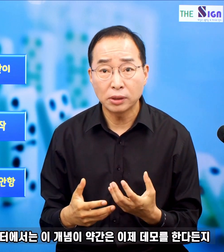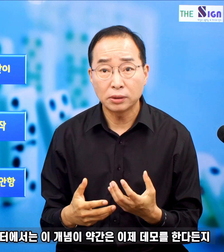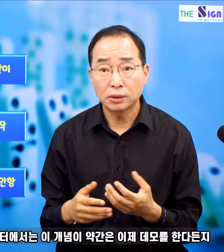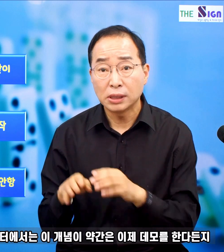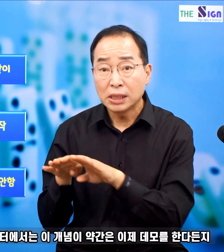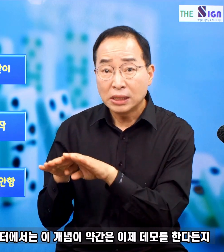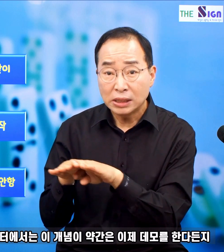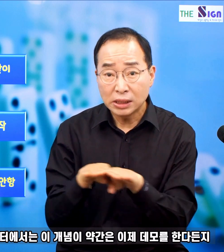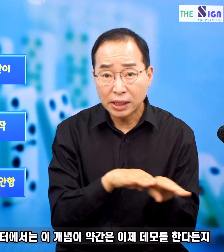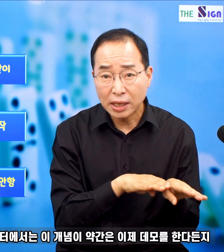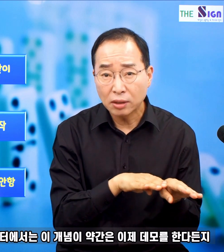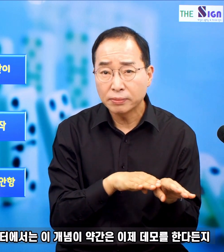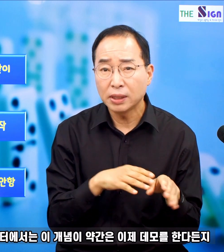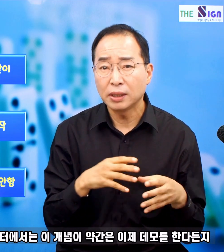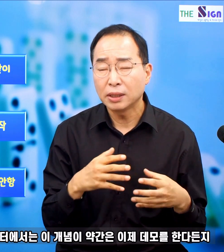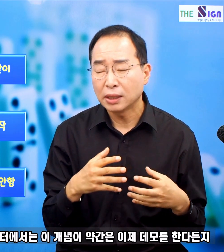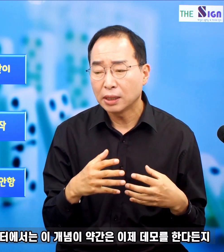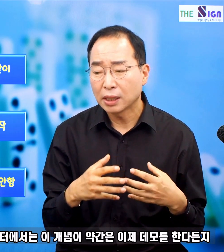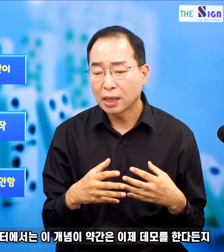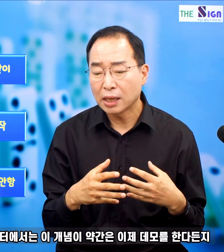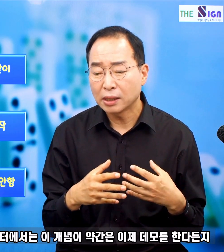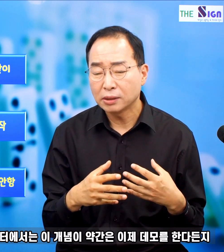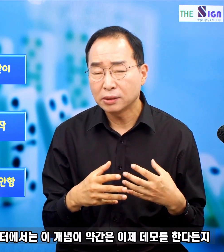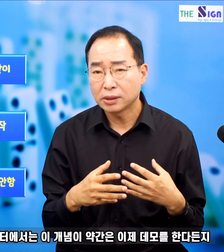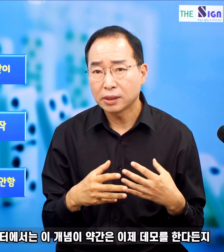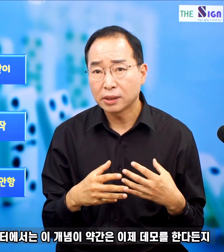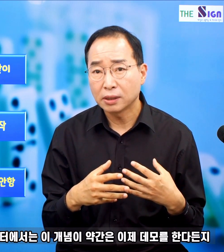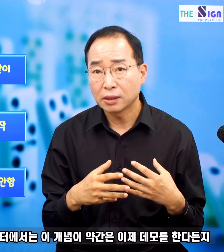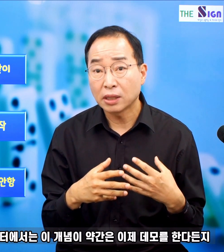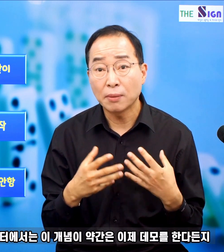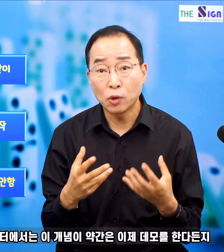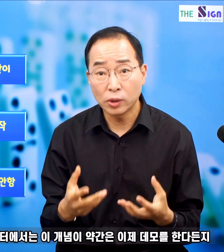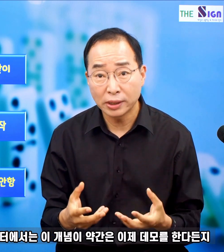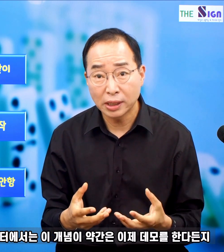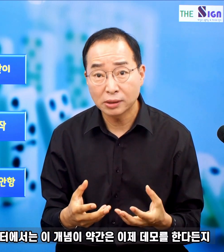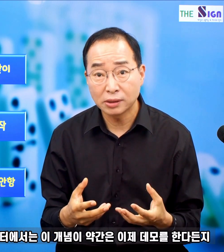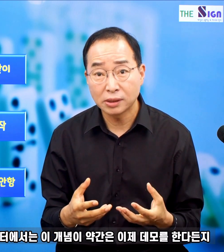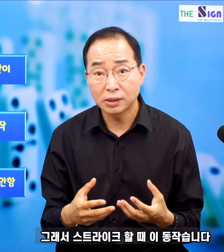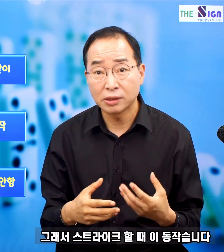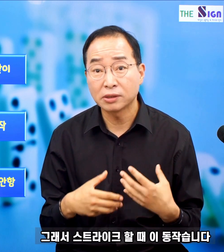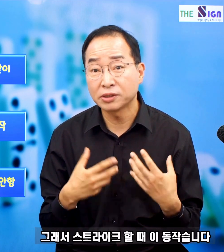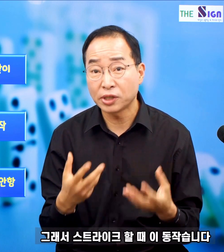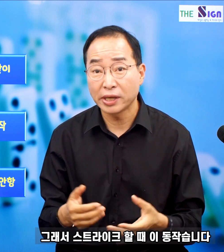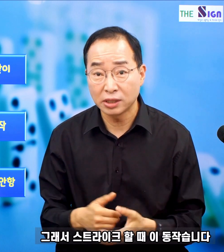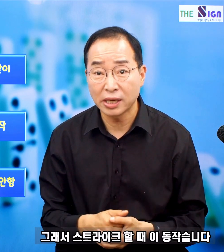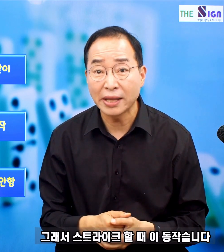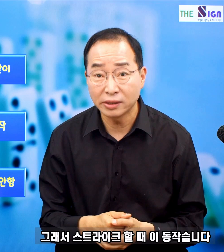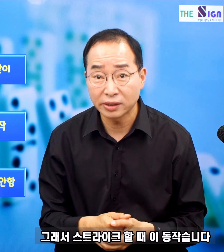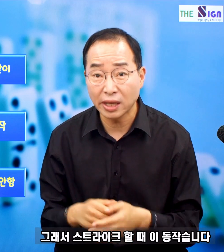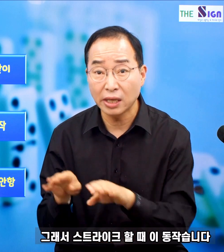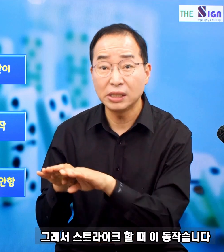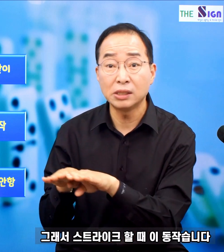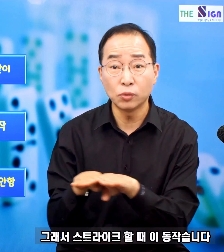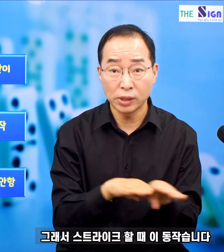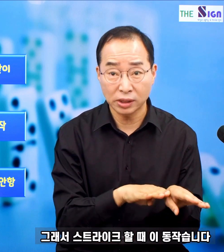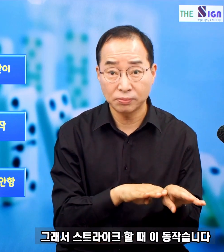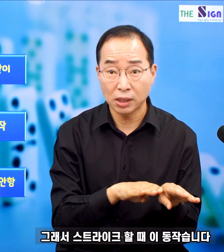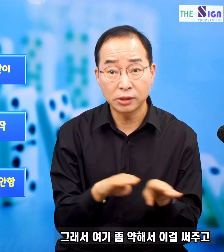일터에서는 이 개념이 약간은 이제 데모를 한다든지 그래서 스트라이크 할 때 이 동작 씁니다. 그래서 이게